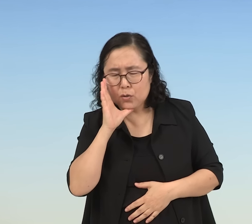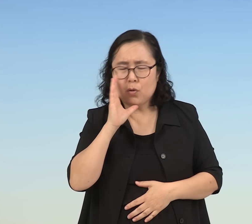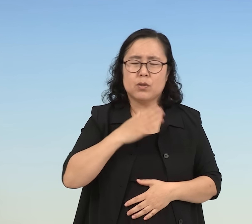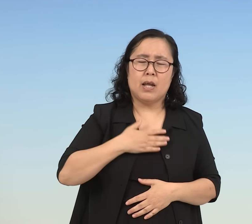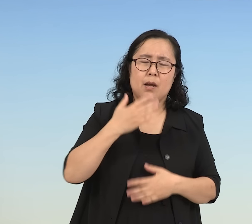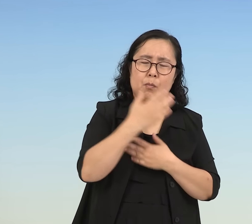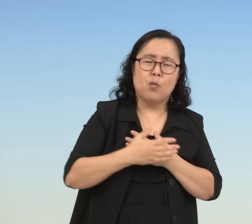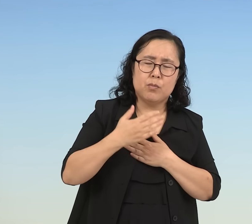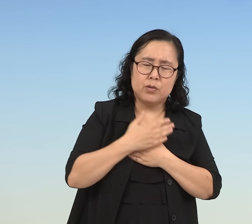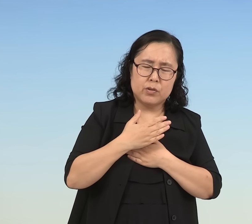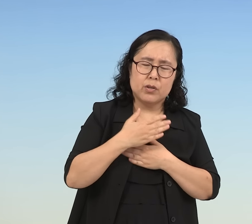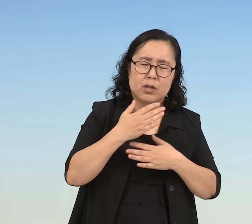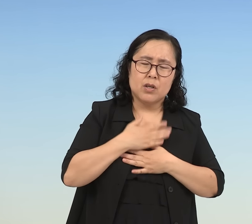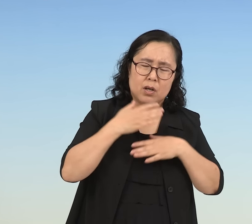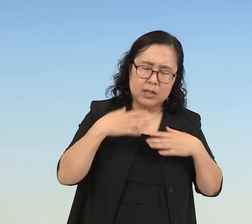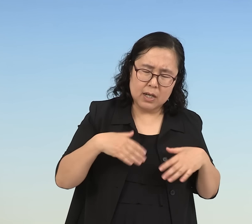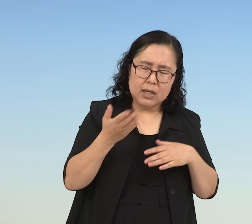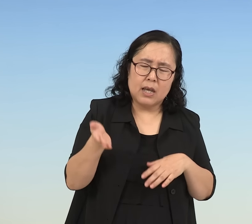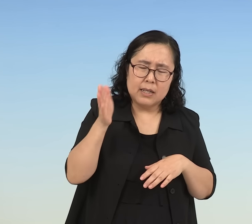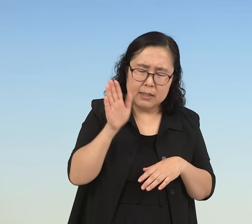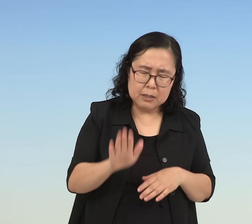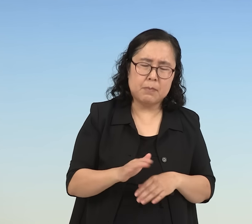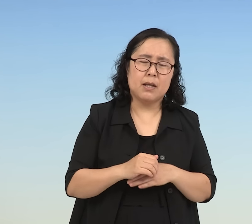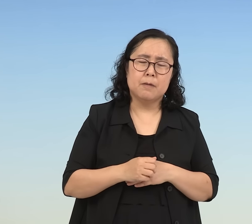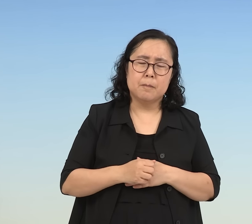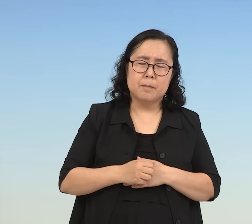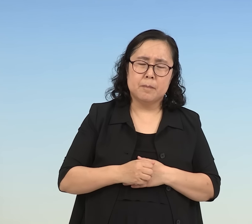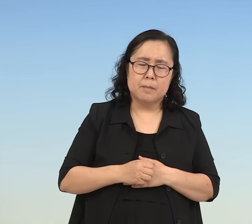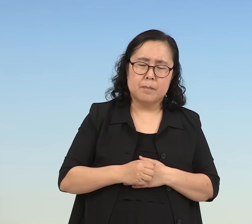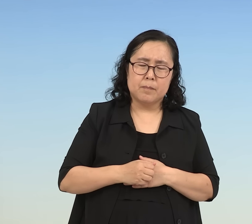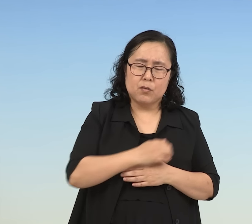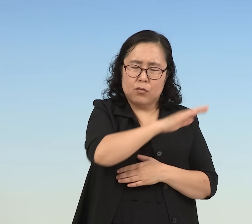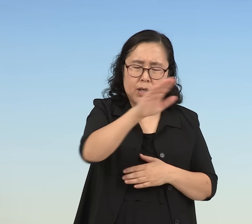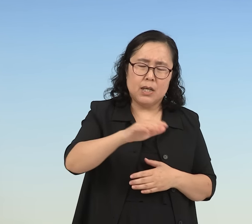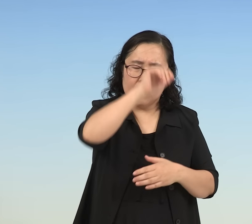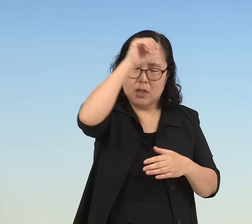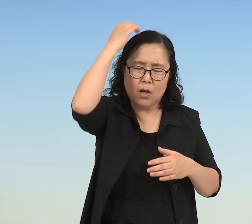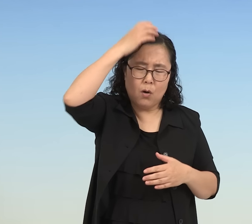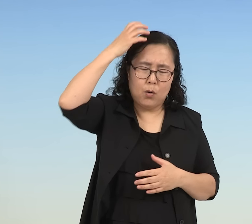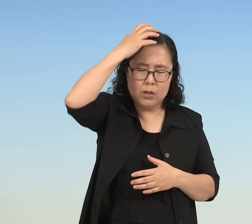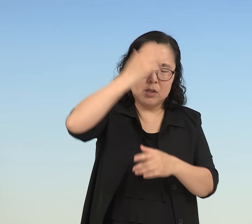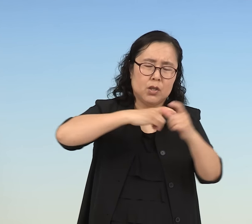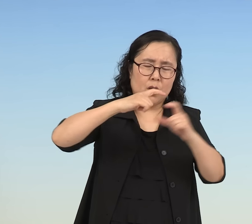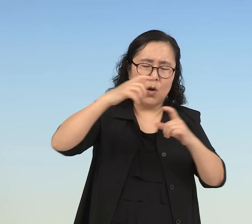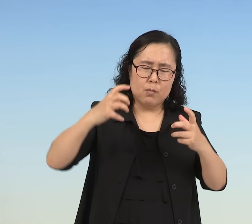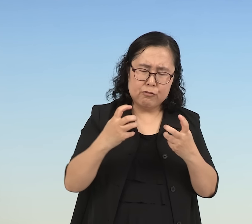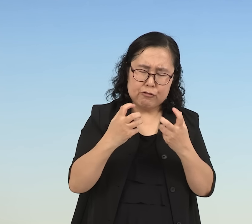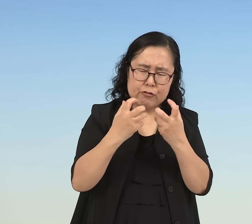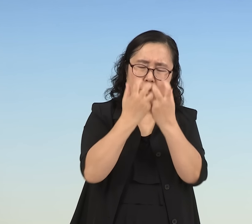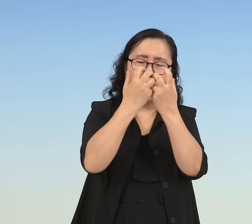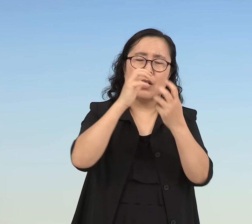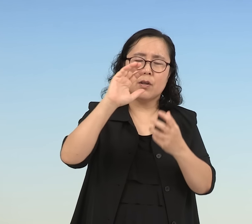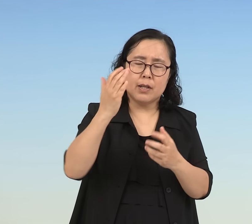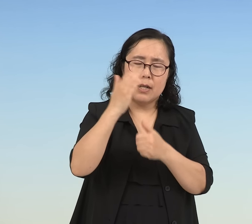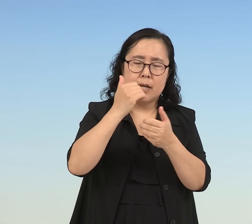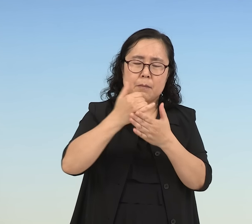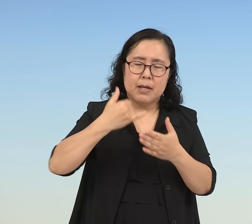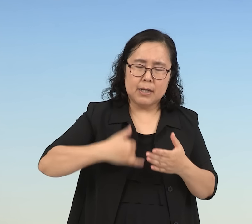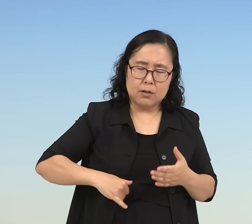우리 육신은 점점 연약해지고 후패해져 갈지 모르지만 우리 영혼은 더 풍성해지는